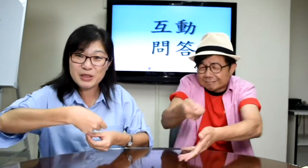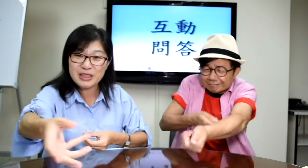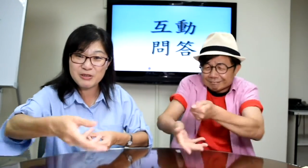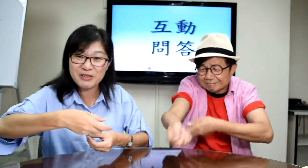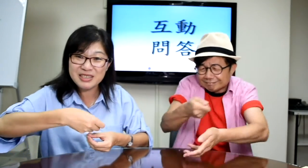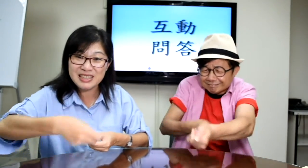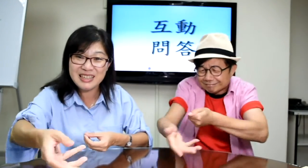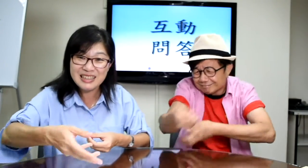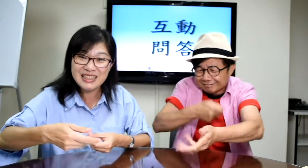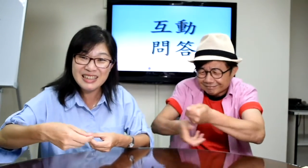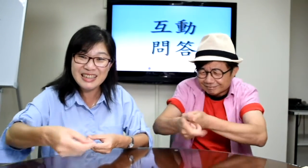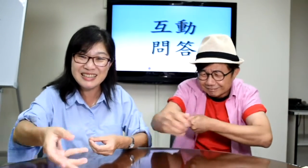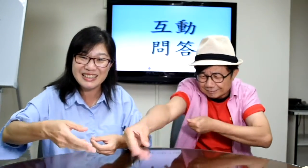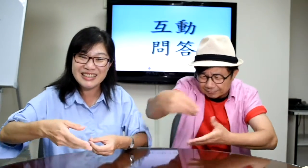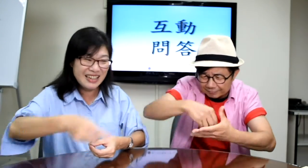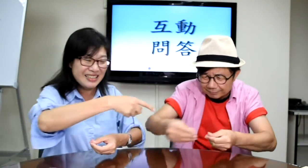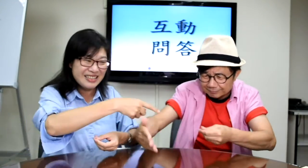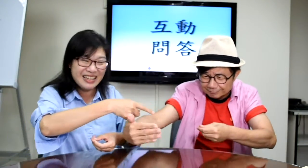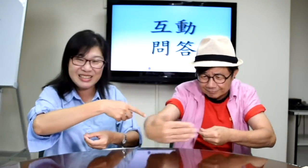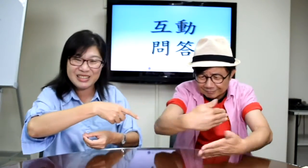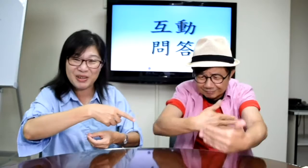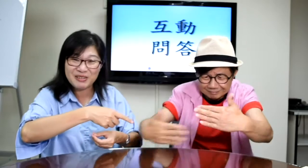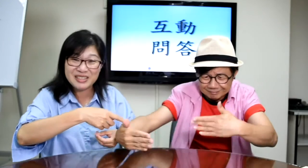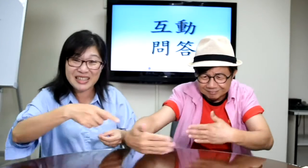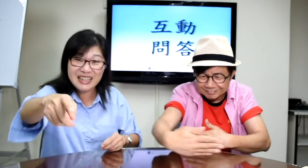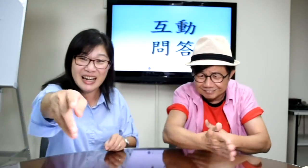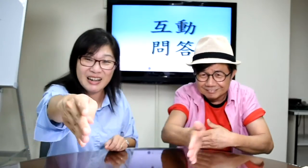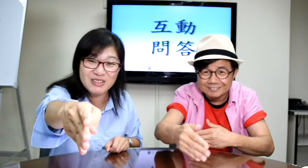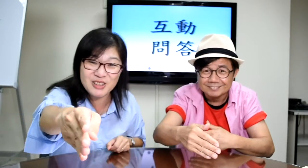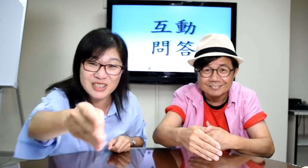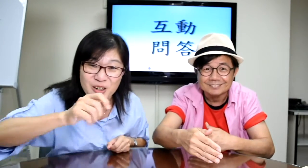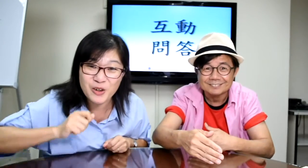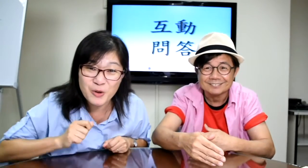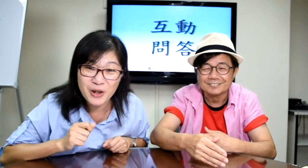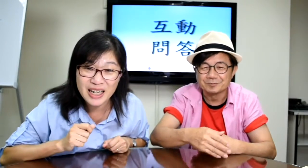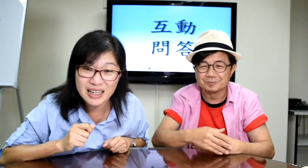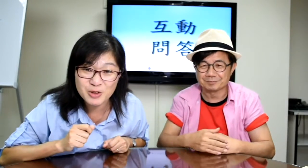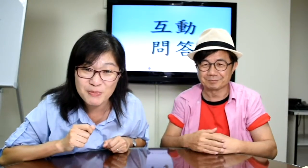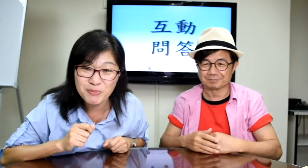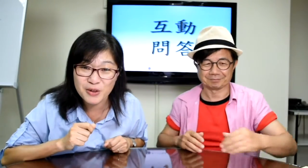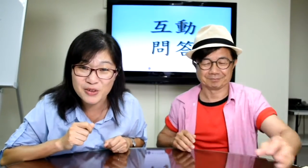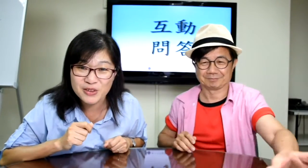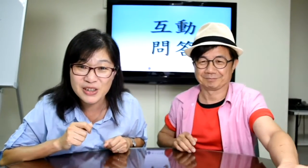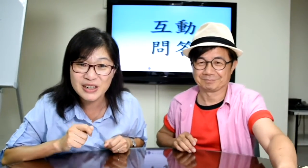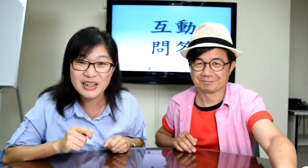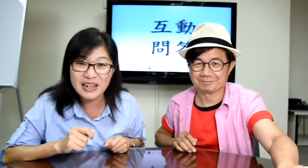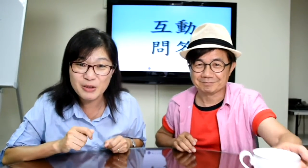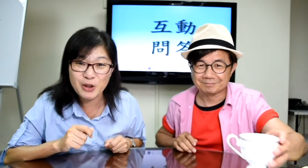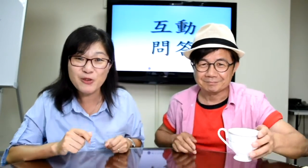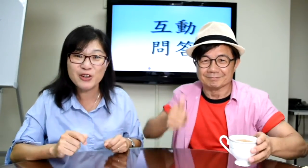丢东西？这是什么东西？啊，有举手。喂 ，Rainbow。渔夫